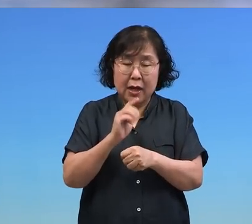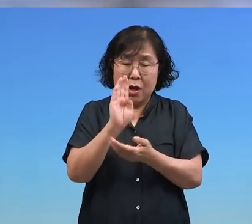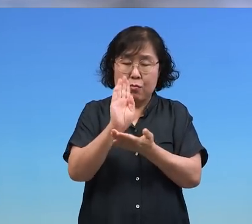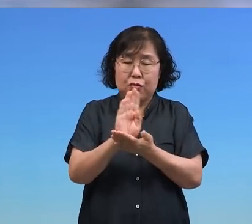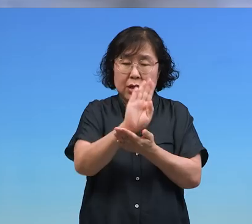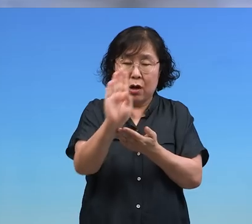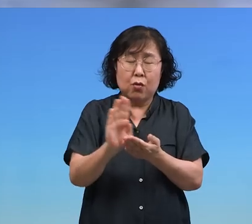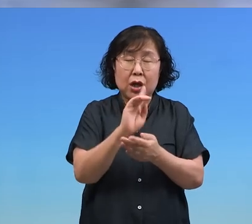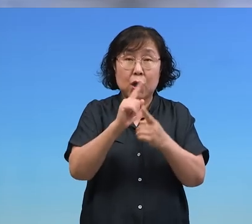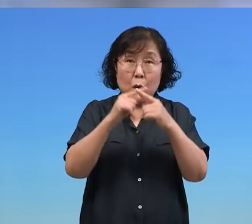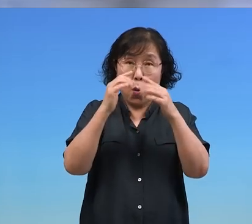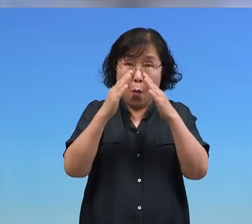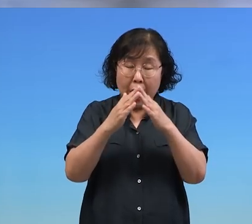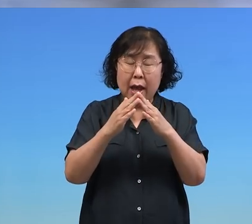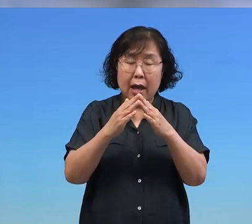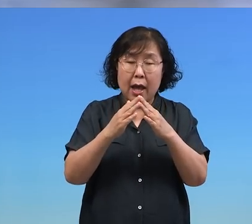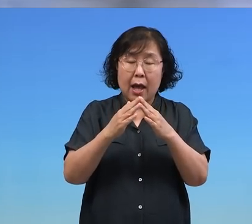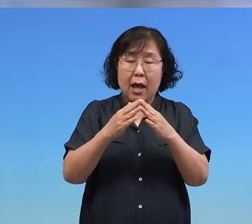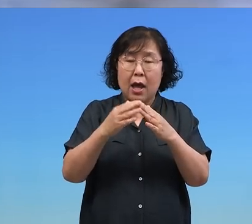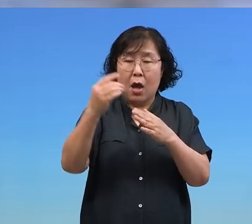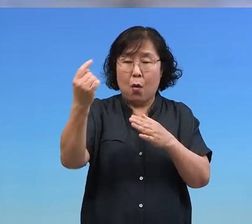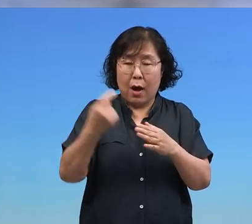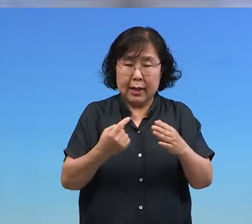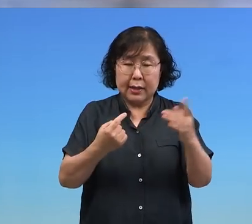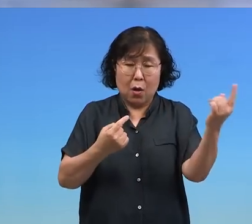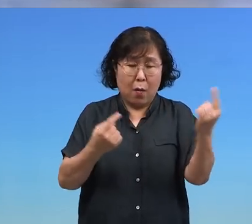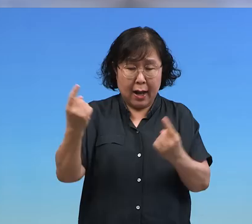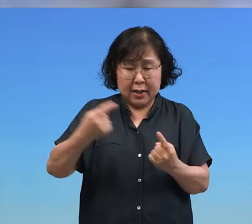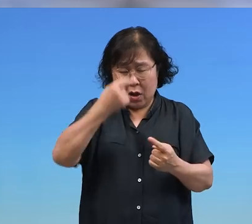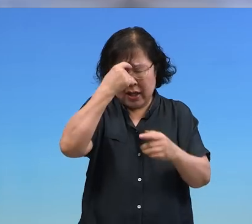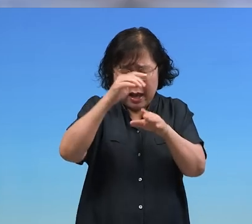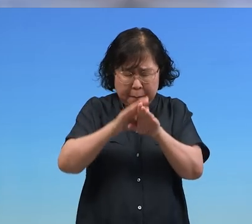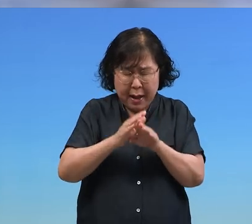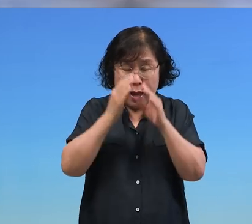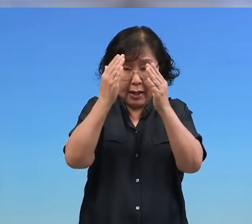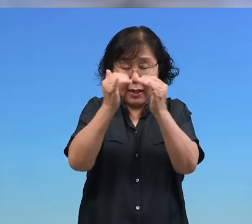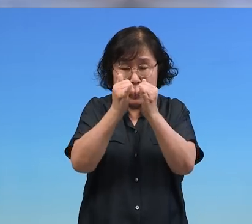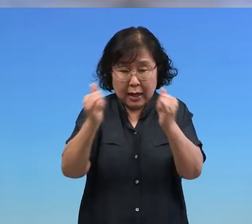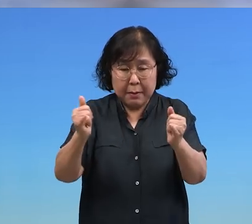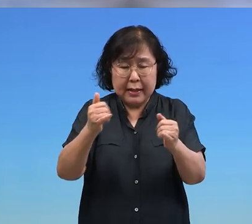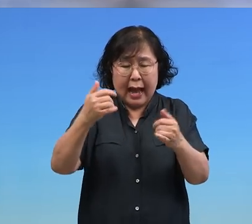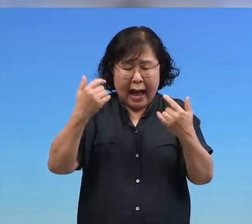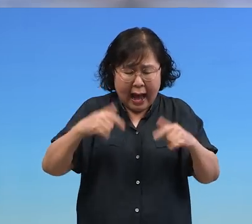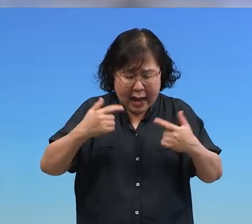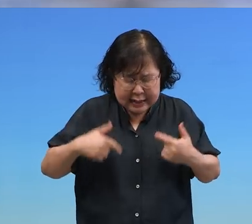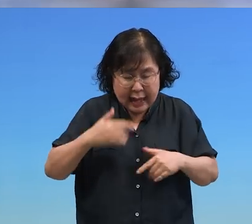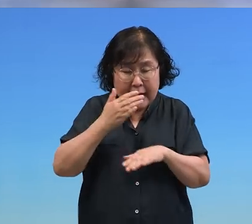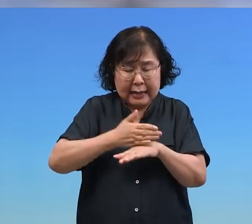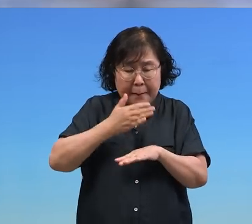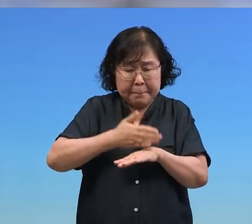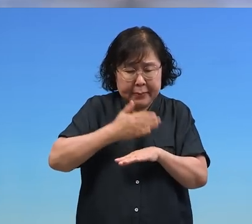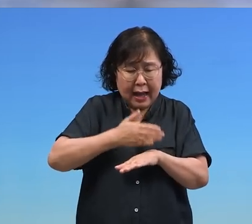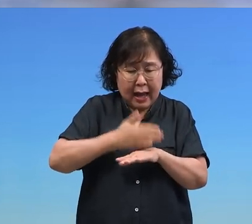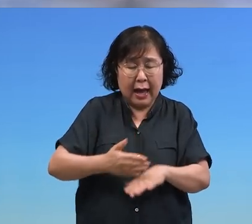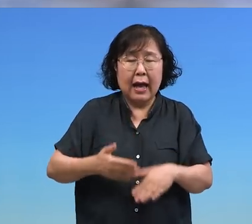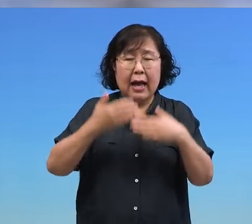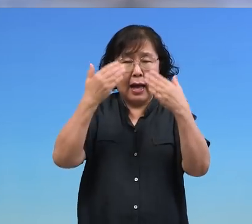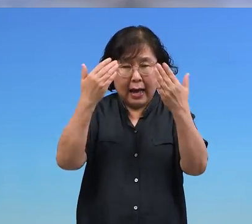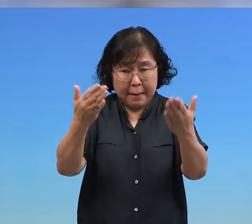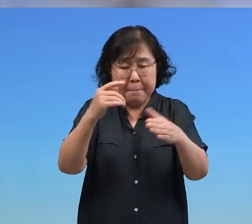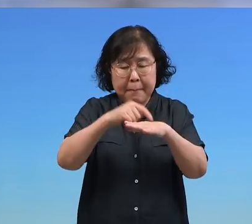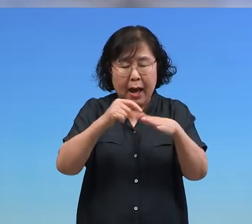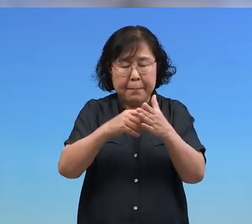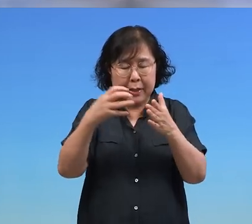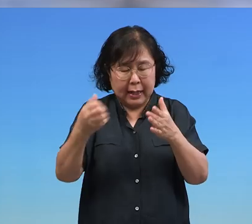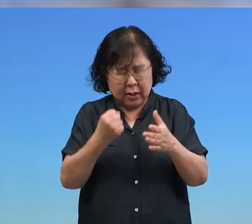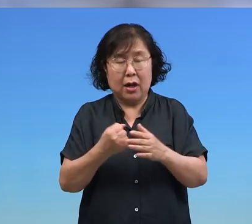분당 우리 교회에 와서 예배드리는 분들한테 네가 항상 고맙게 생각해라 그러면서 굉장히 모독적인